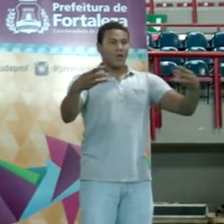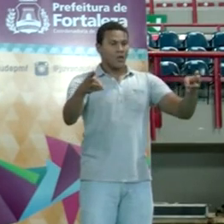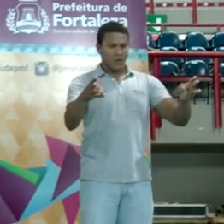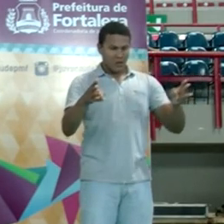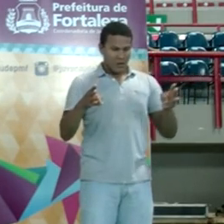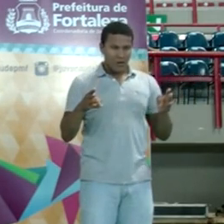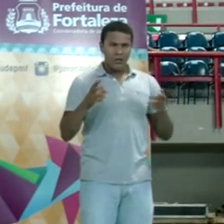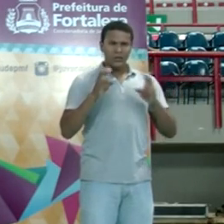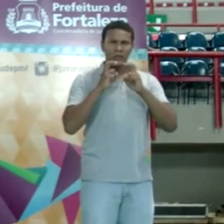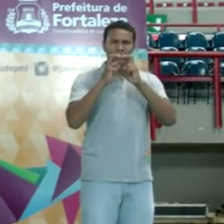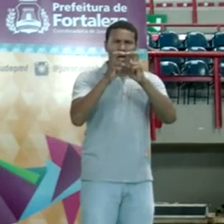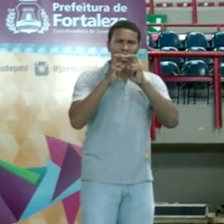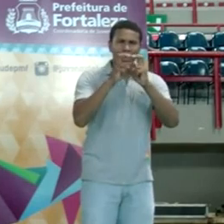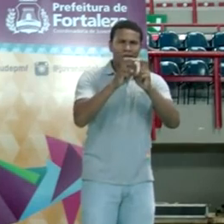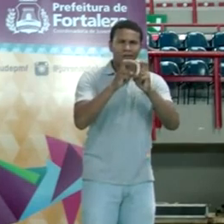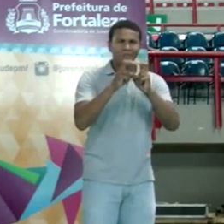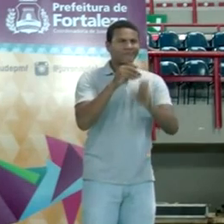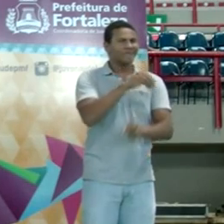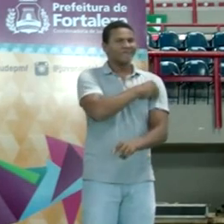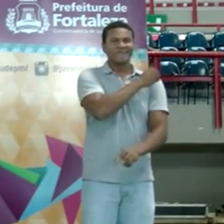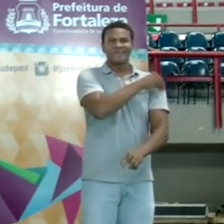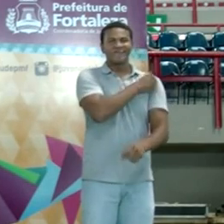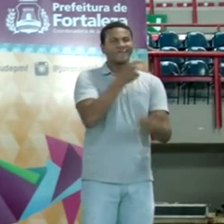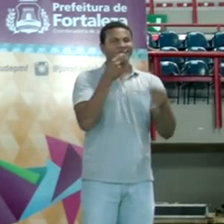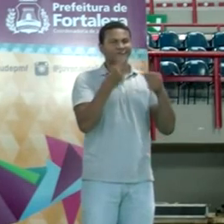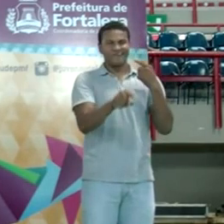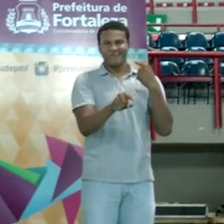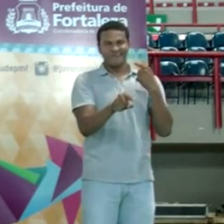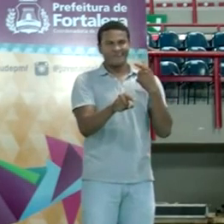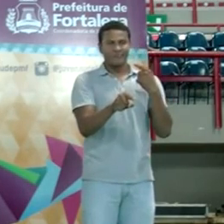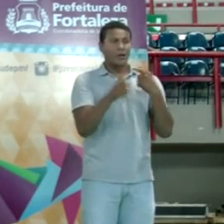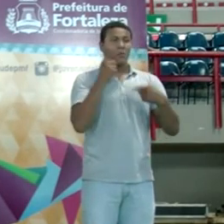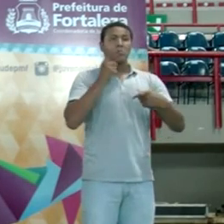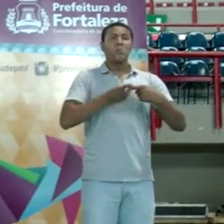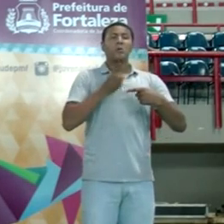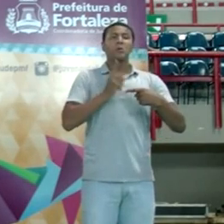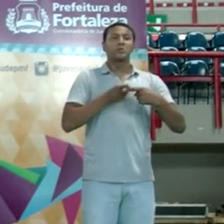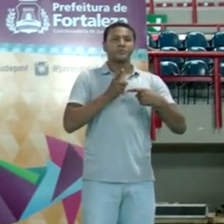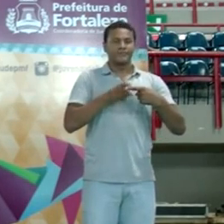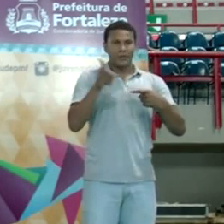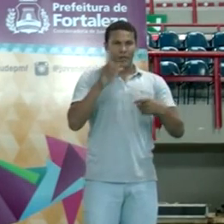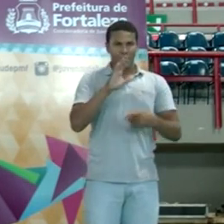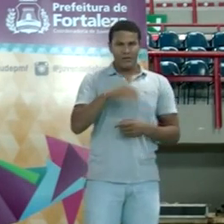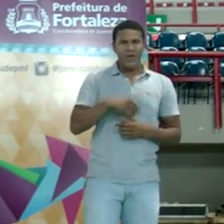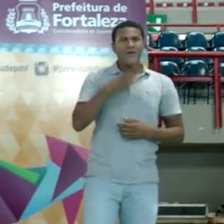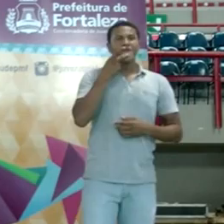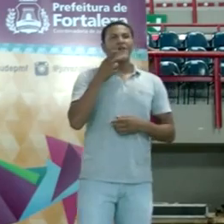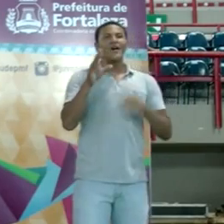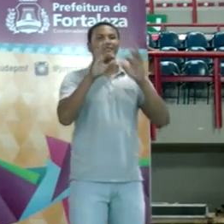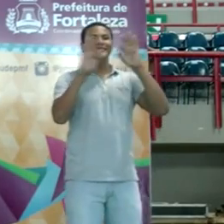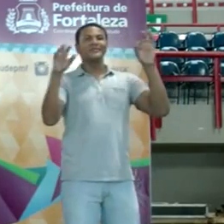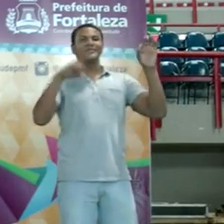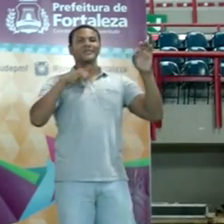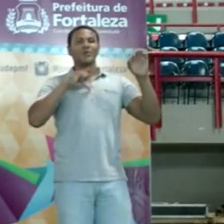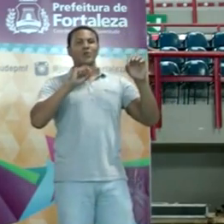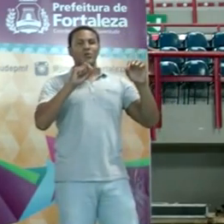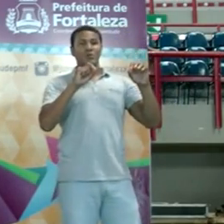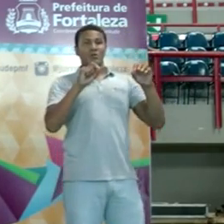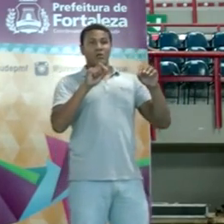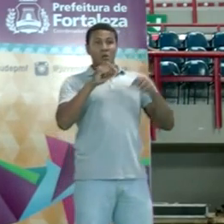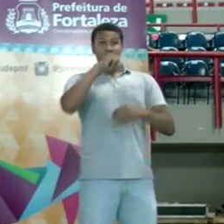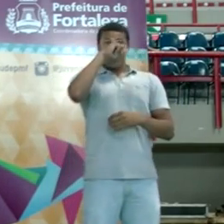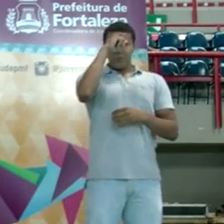Caminhões, trens não usam álcool combustível. Tinha um ditado que dizia assim: o álcool é o combustível certo